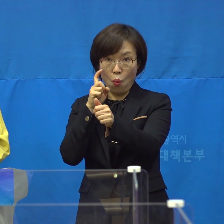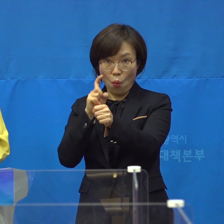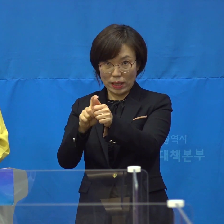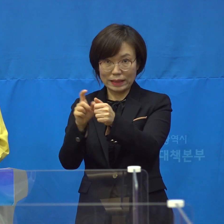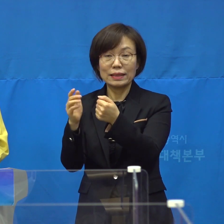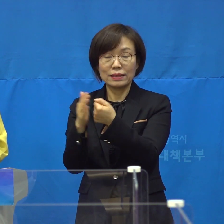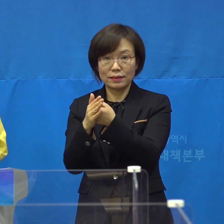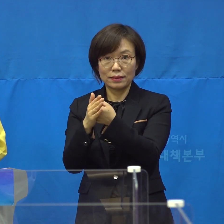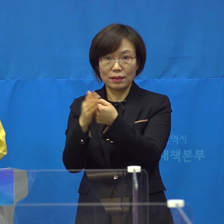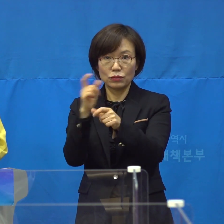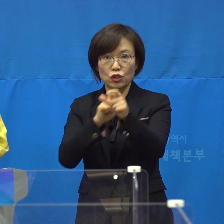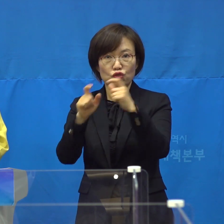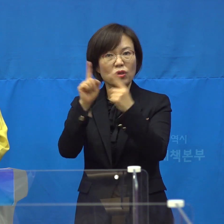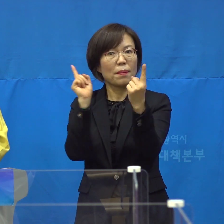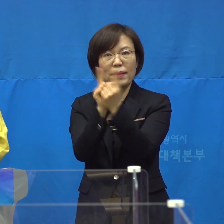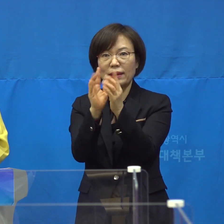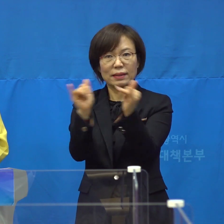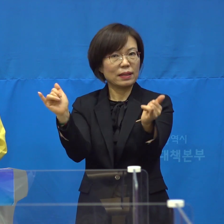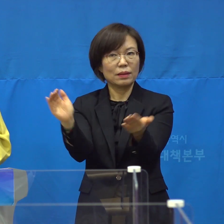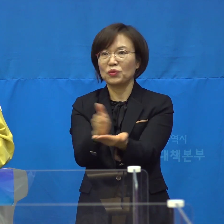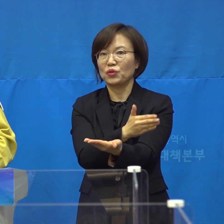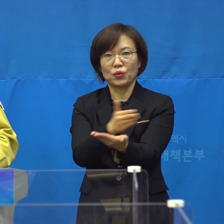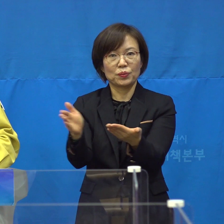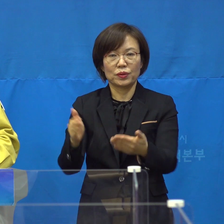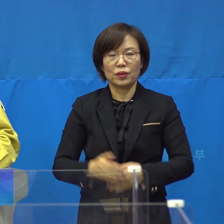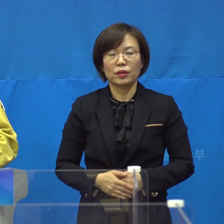확진이 되었기 때문에 추가 접촉자는 없습니다.